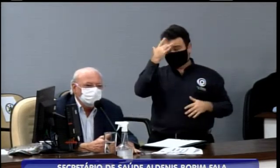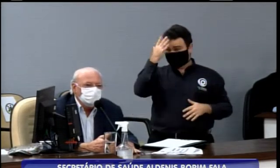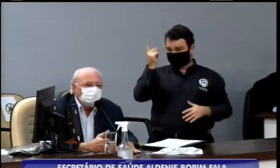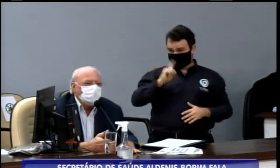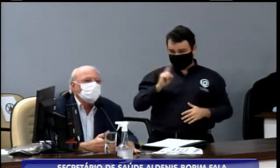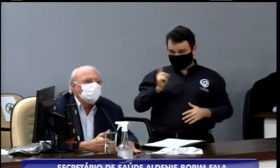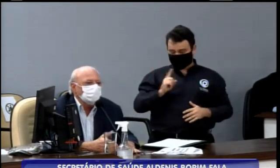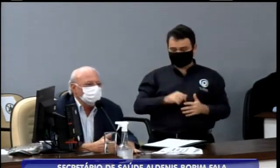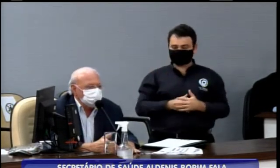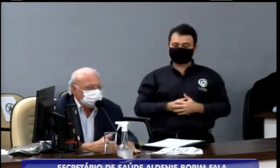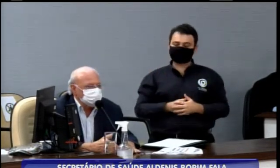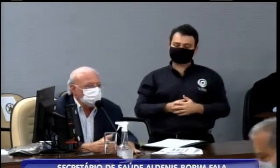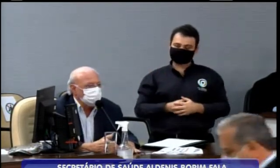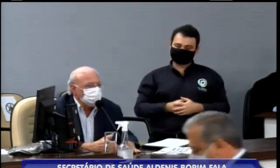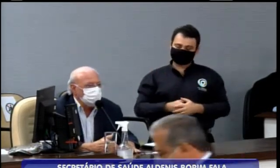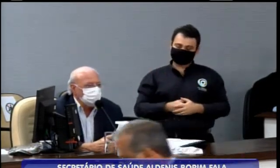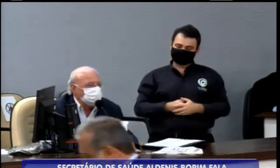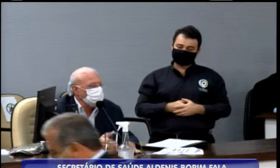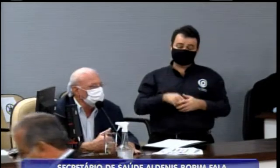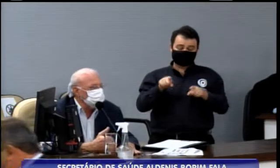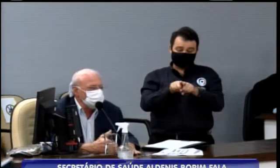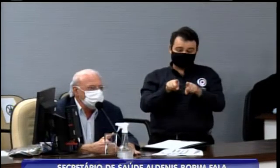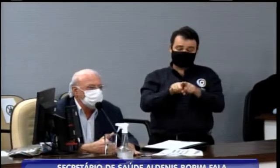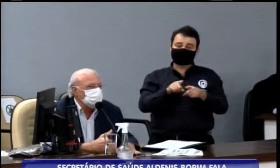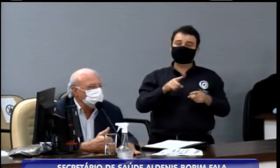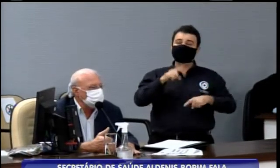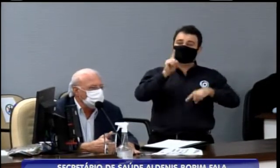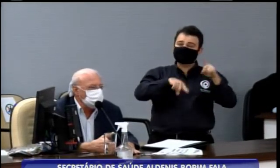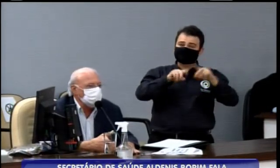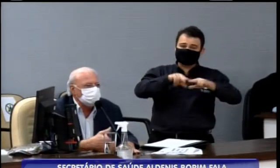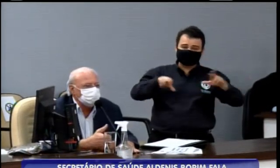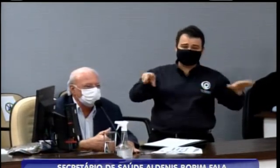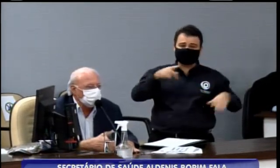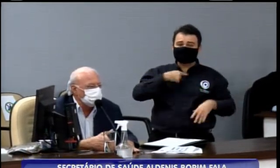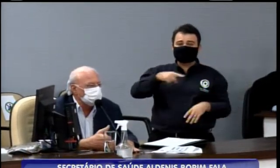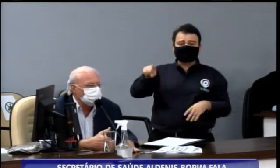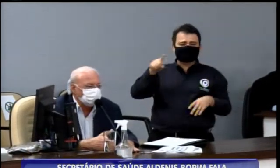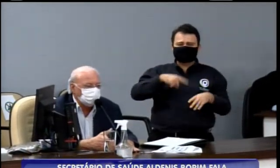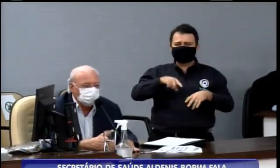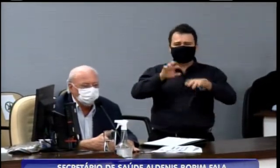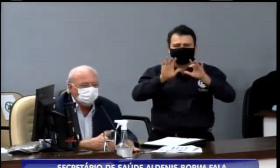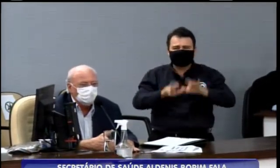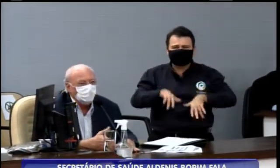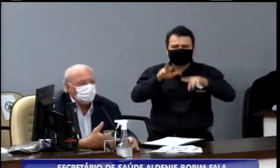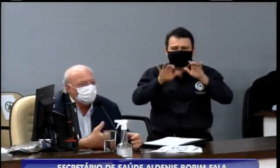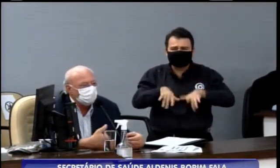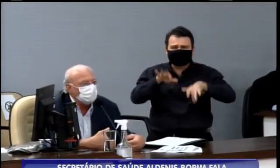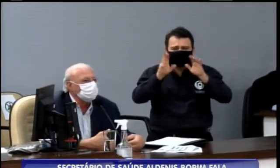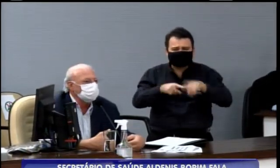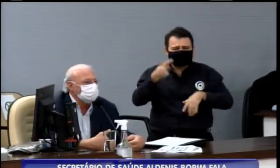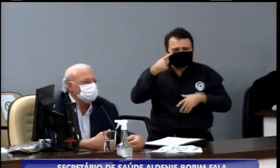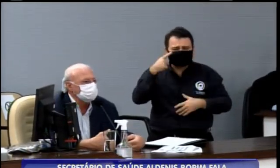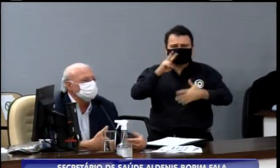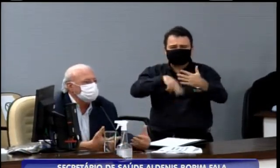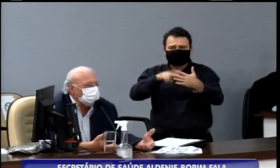também na compra desses equipamentos, é o dia inteiro vendo. Eu, obviamente, não tenho